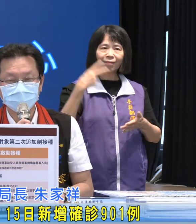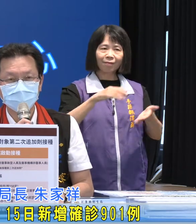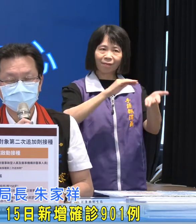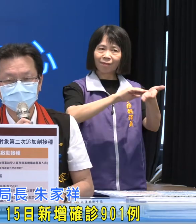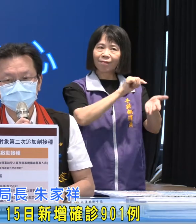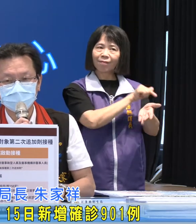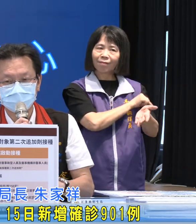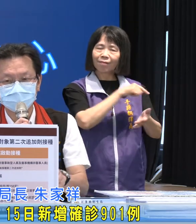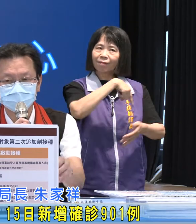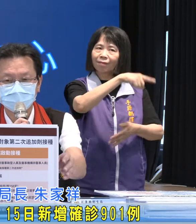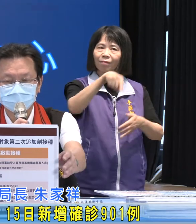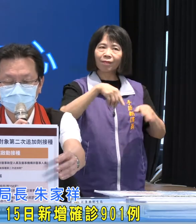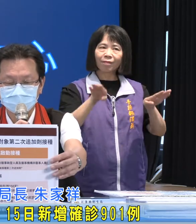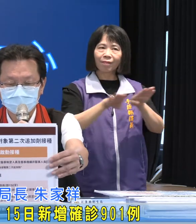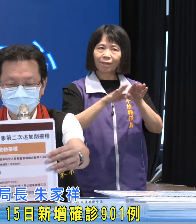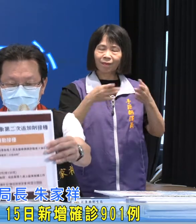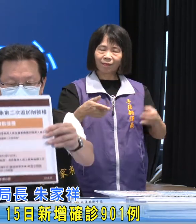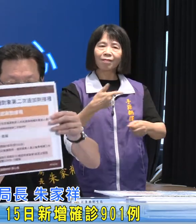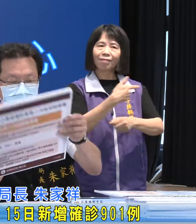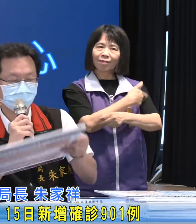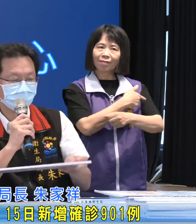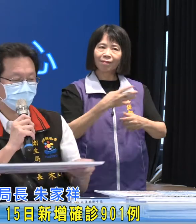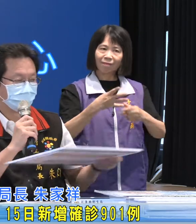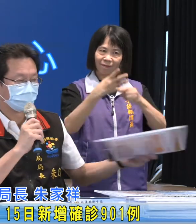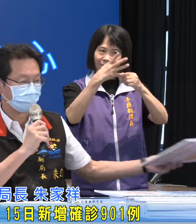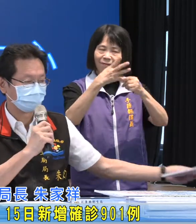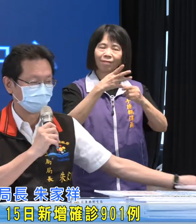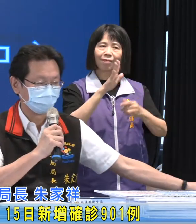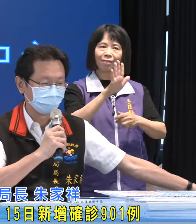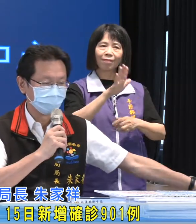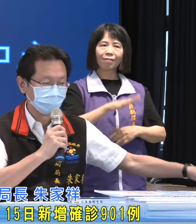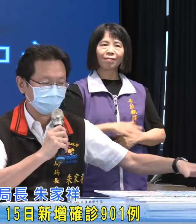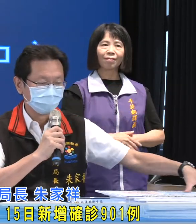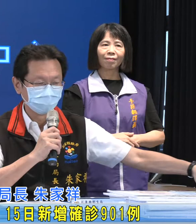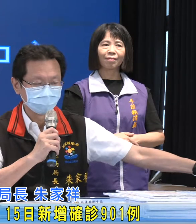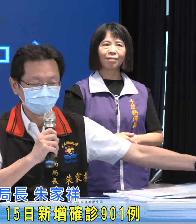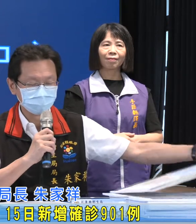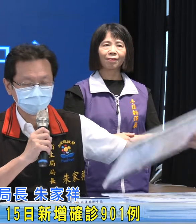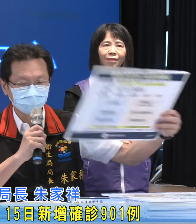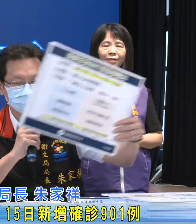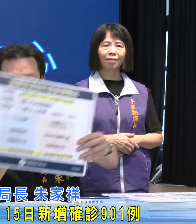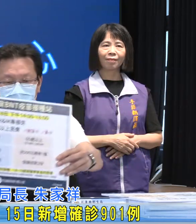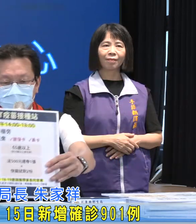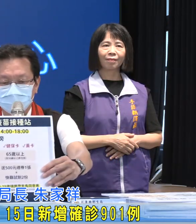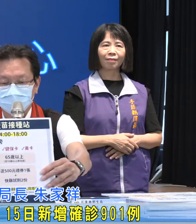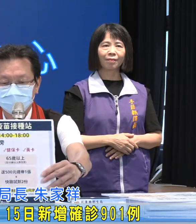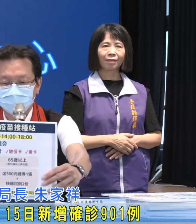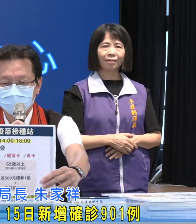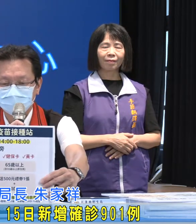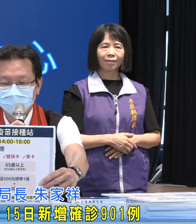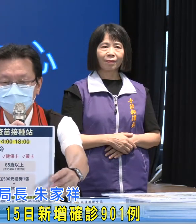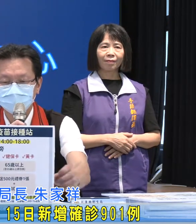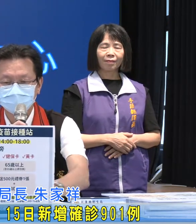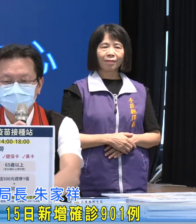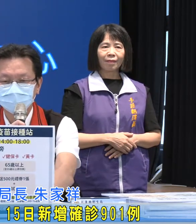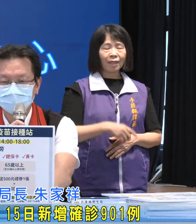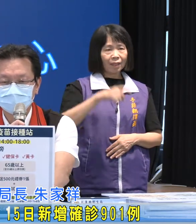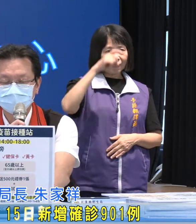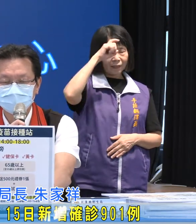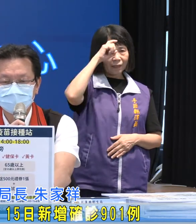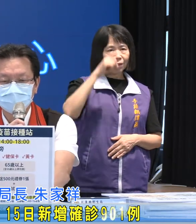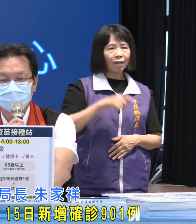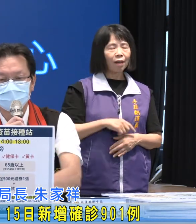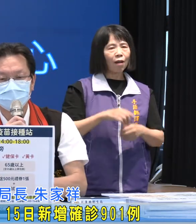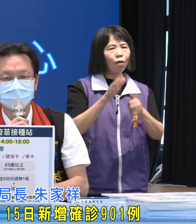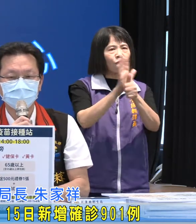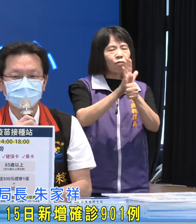人员已经开始在打第四剂已经开始了那因此呢我们为了让服务我们的乡